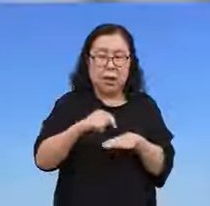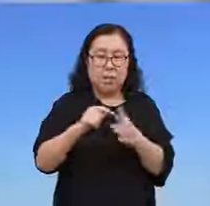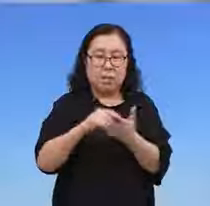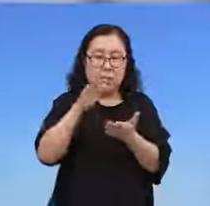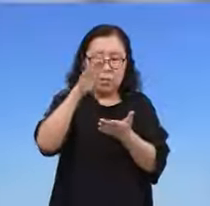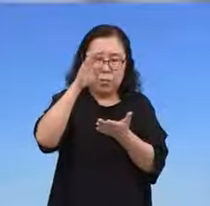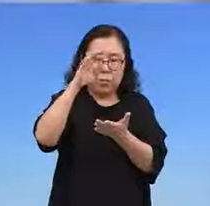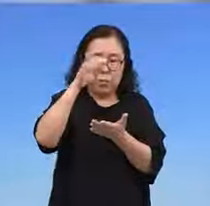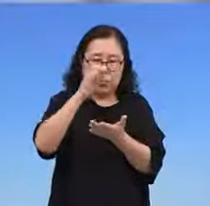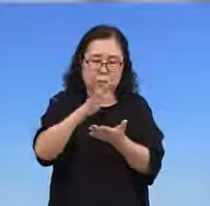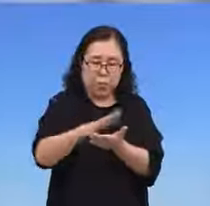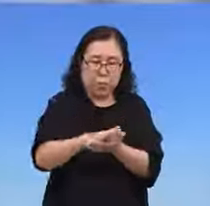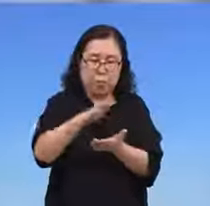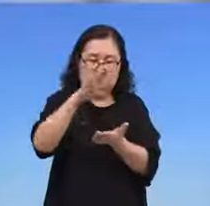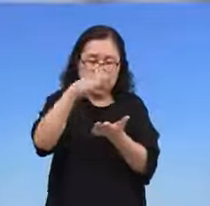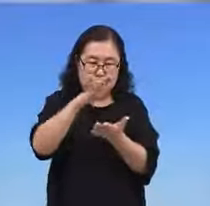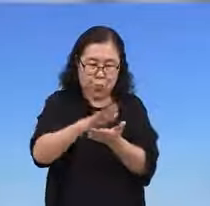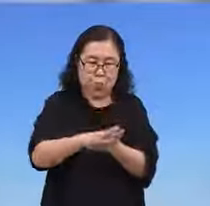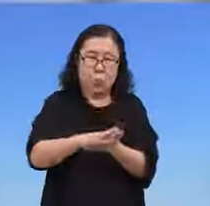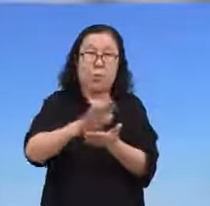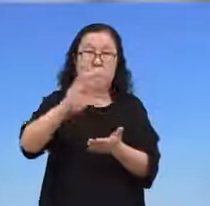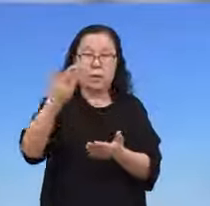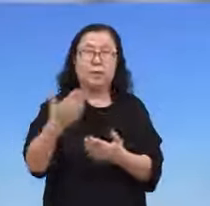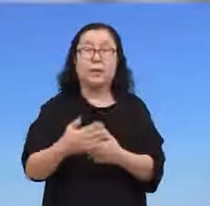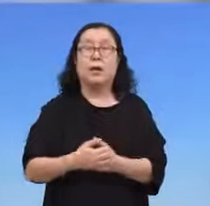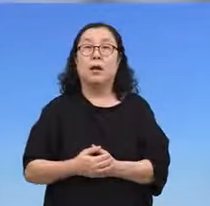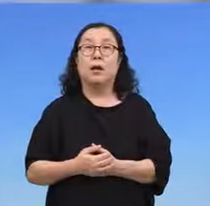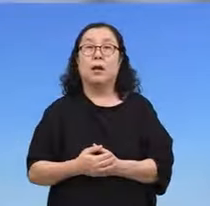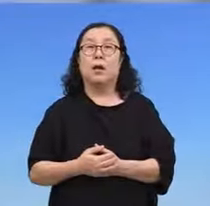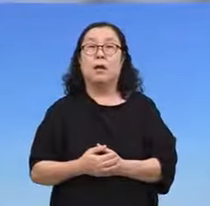식어버려요. 그리고 또 뭐